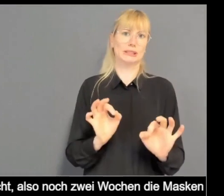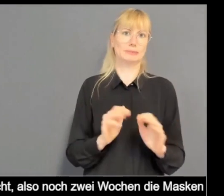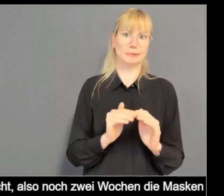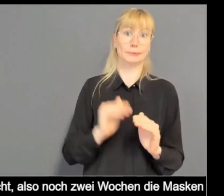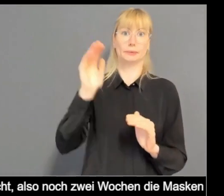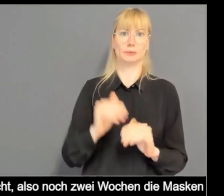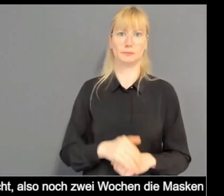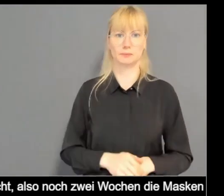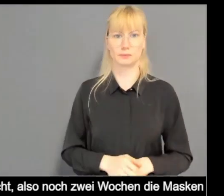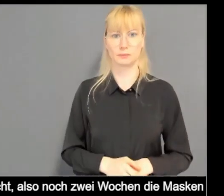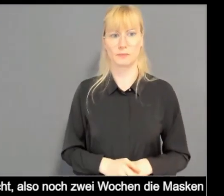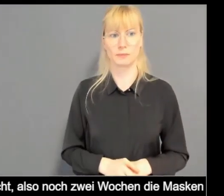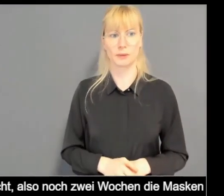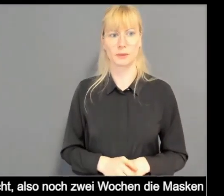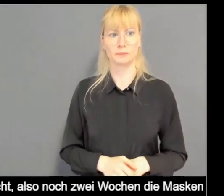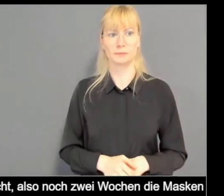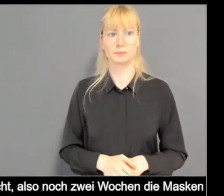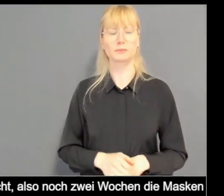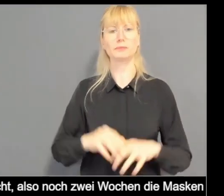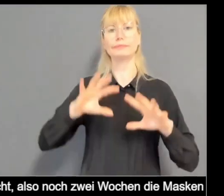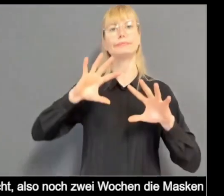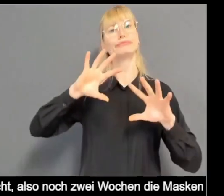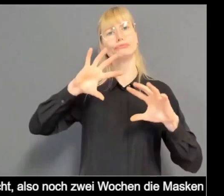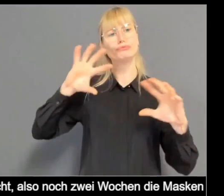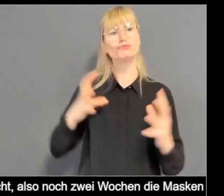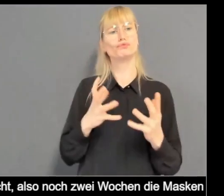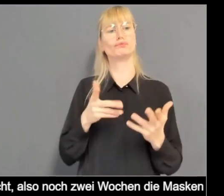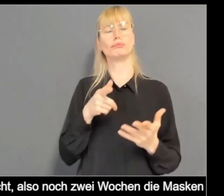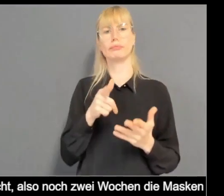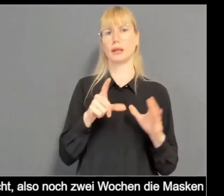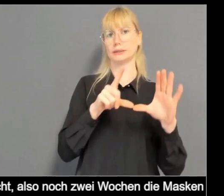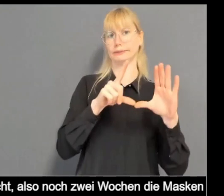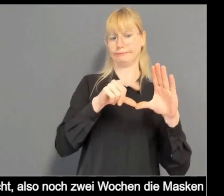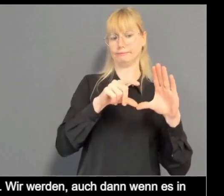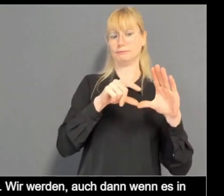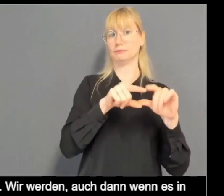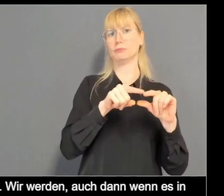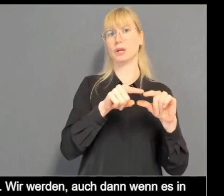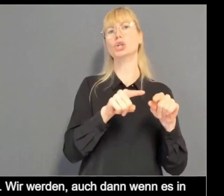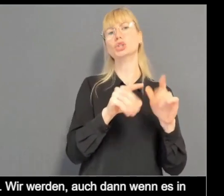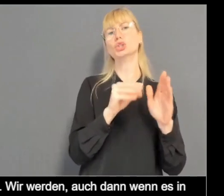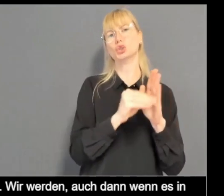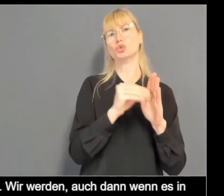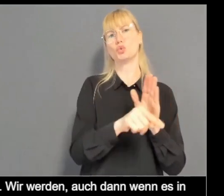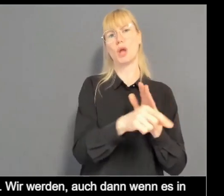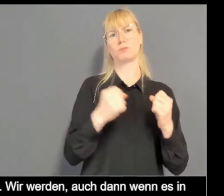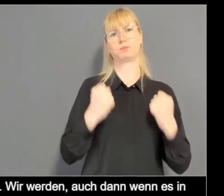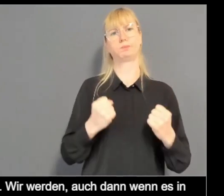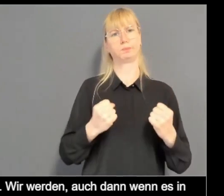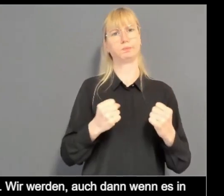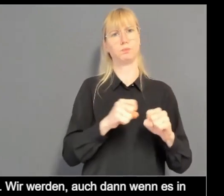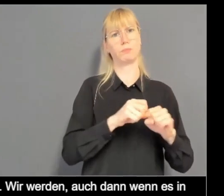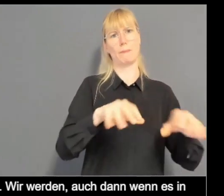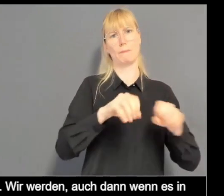2. April nicht mehr gehen. Insgesamt zeigen die Zahlen, ist gerade auch schon erwähnt worden,